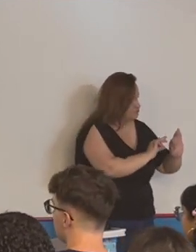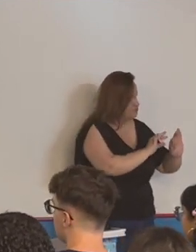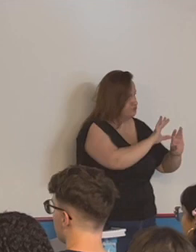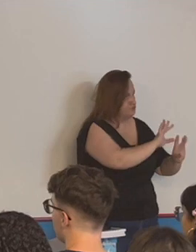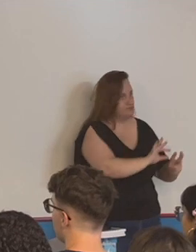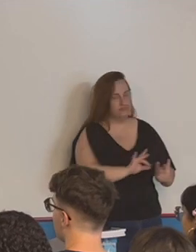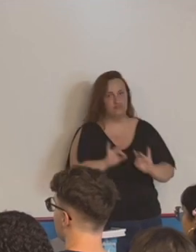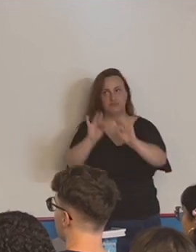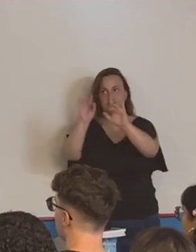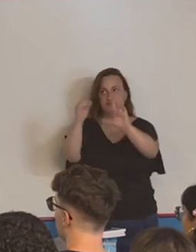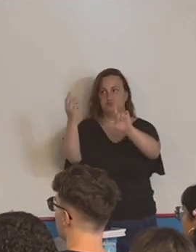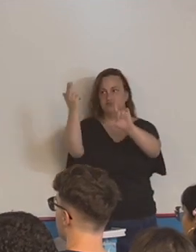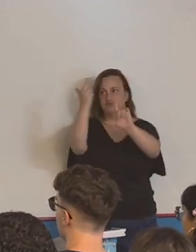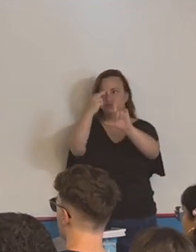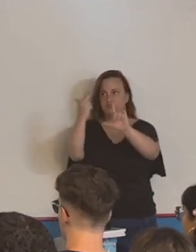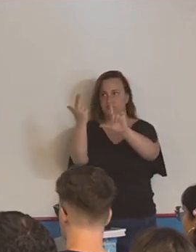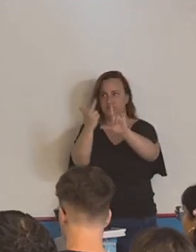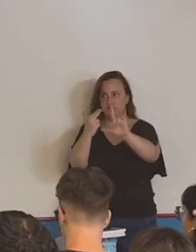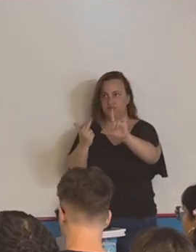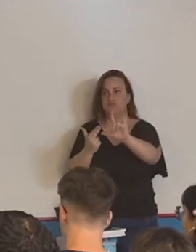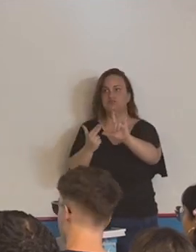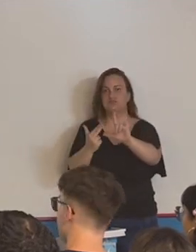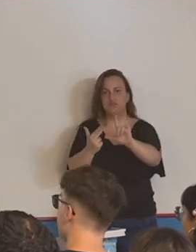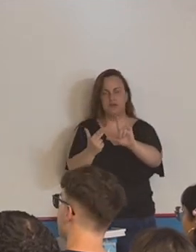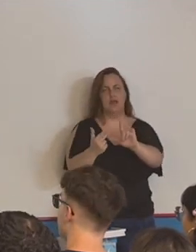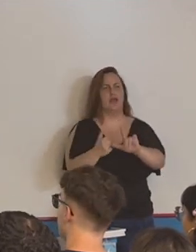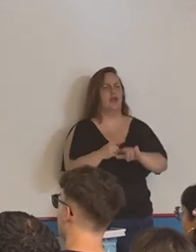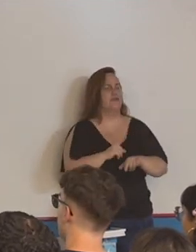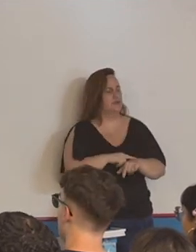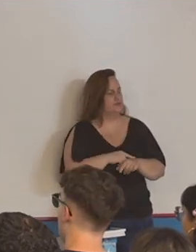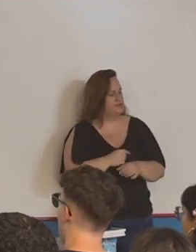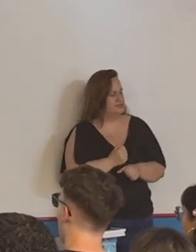E aí eu fiquei bastante tempo nessa série,